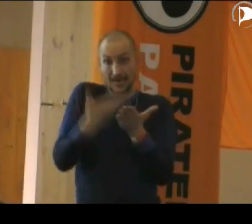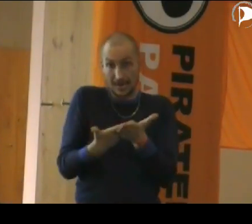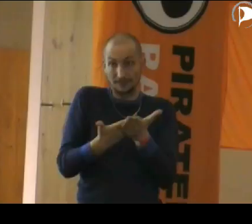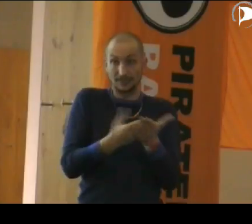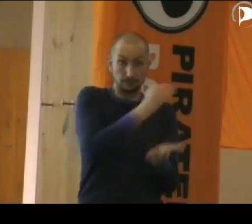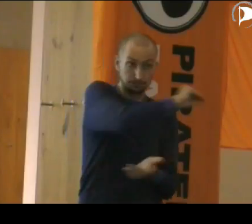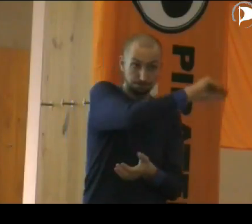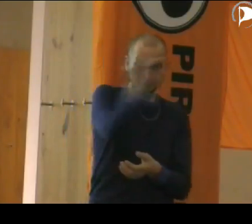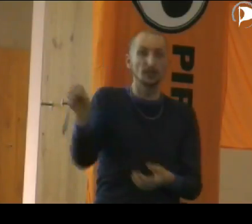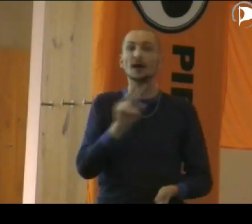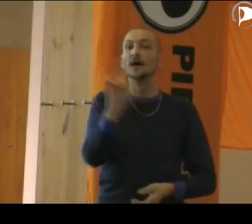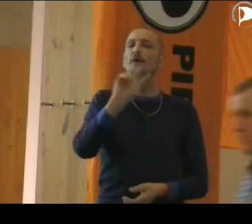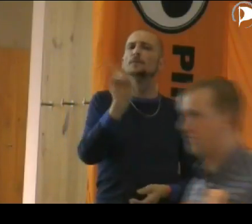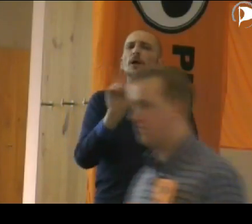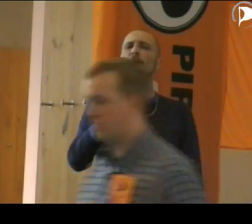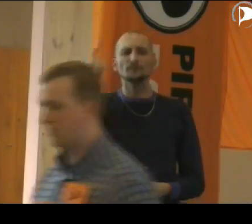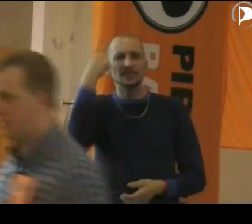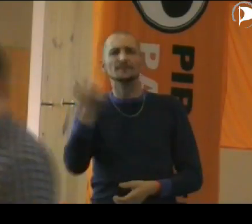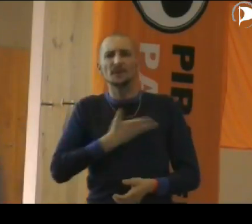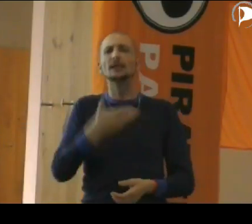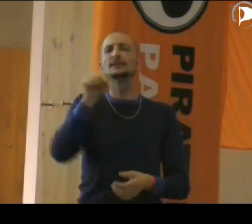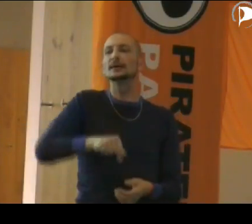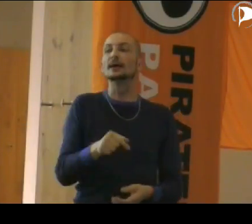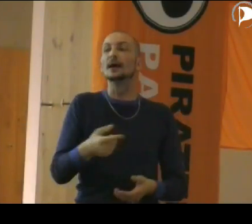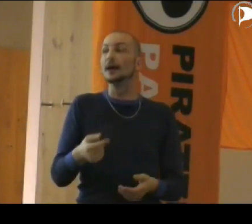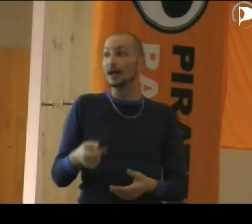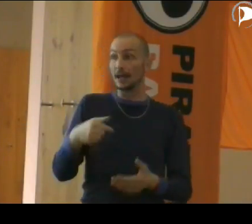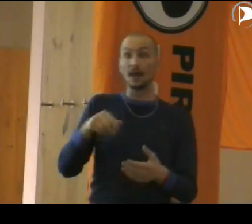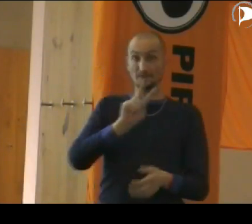wir müssen wir wollen unsere stimmen und